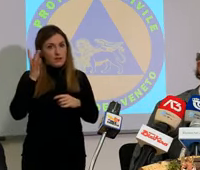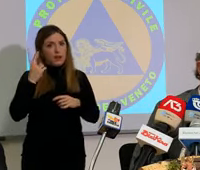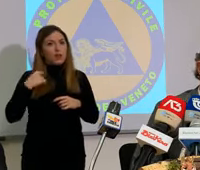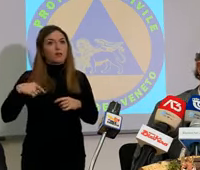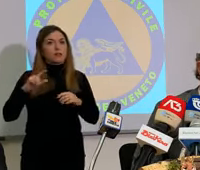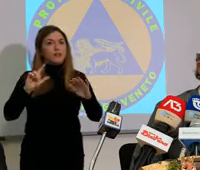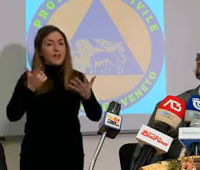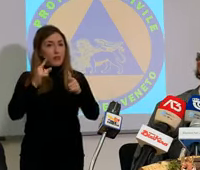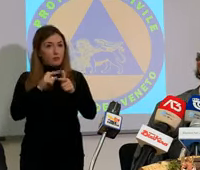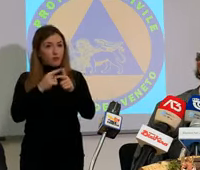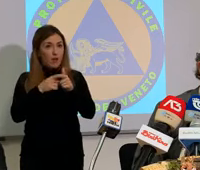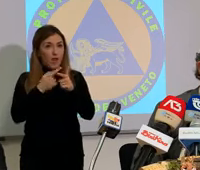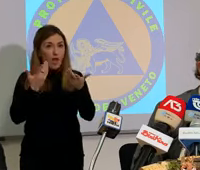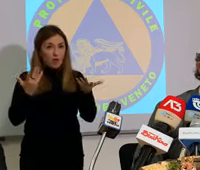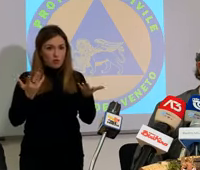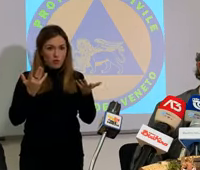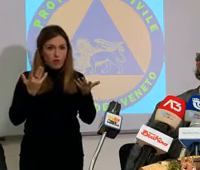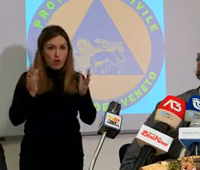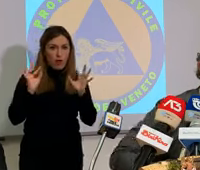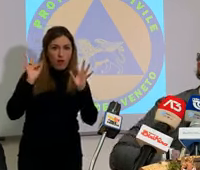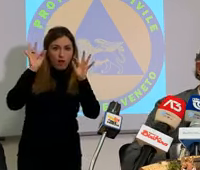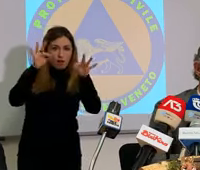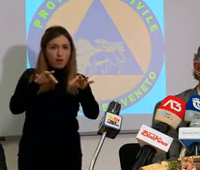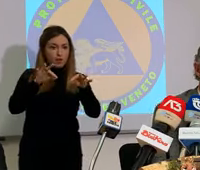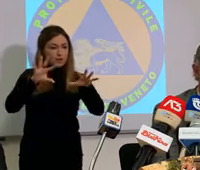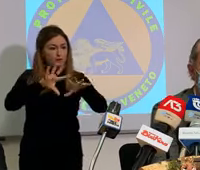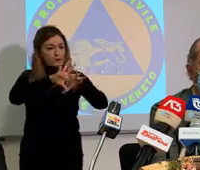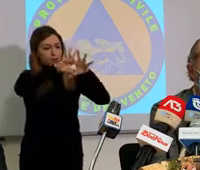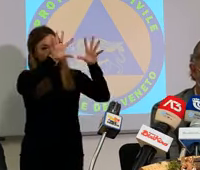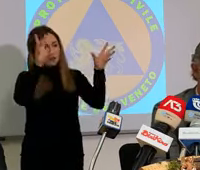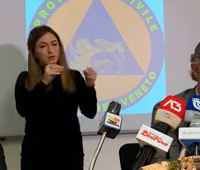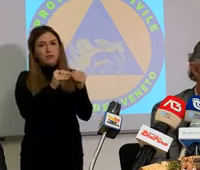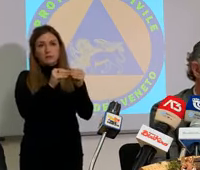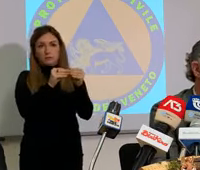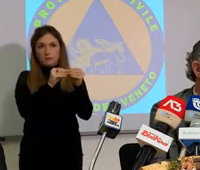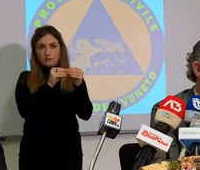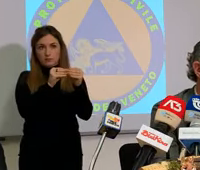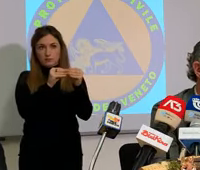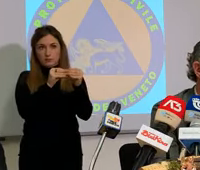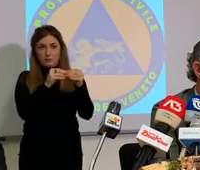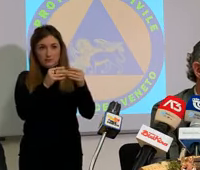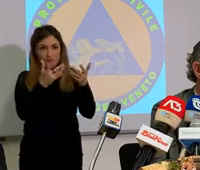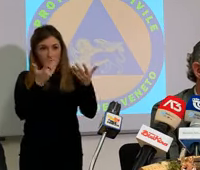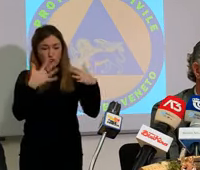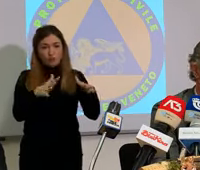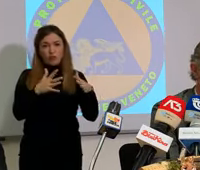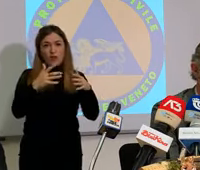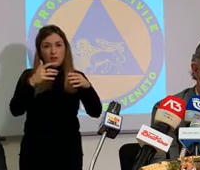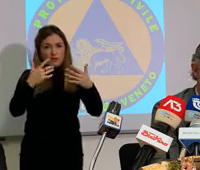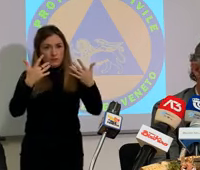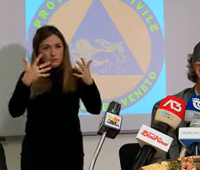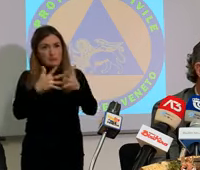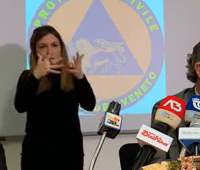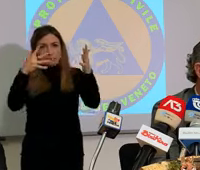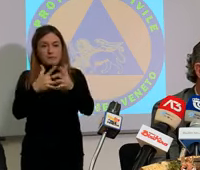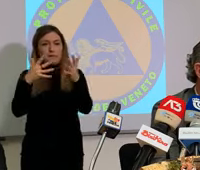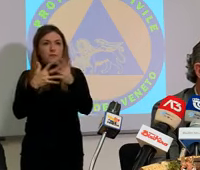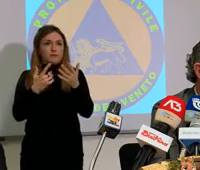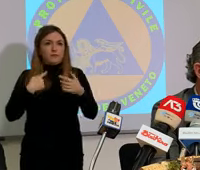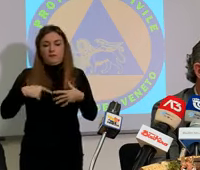gennaio con una situazione dove tutti questi fattori si incrociano in un terreno di battaglia devastato noi non ne veniamo